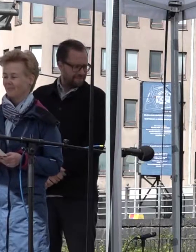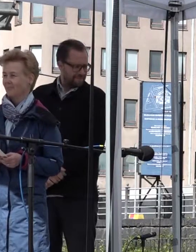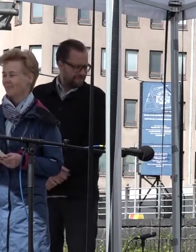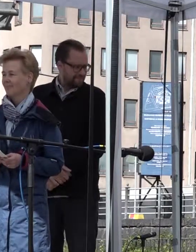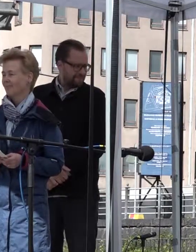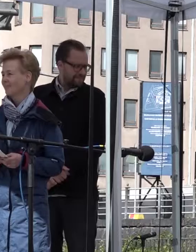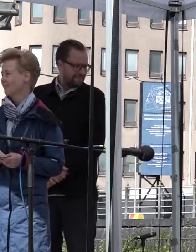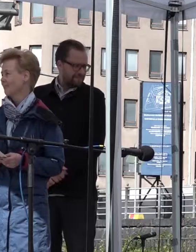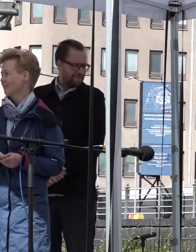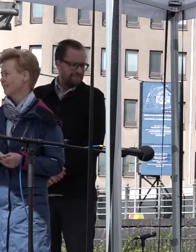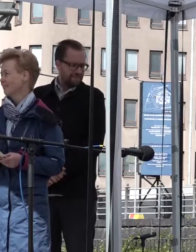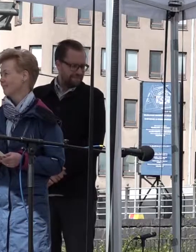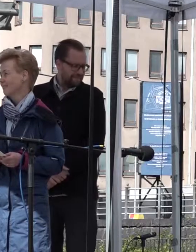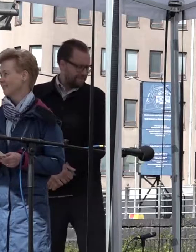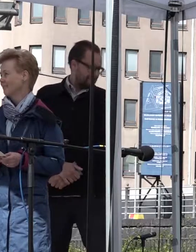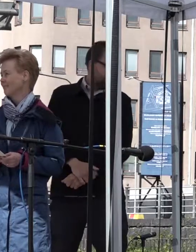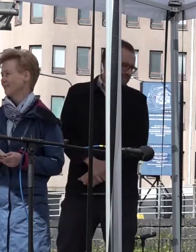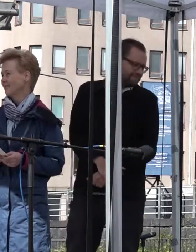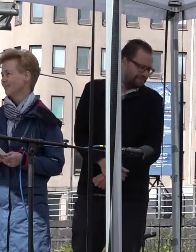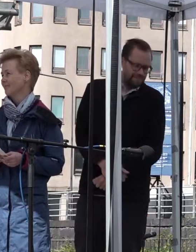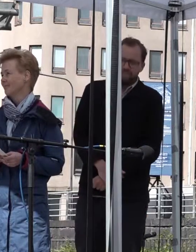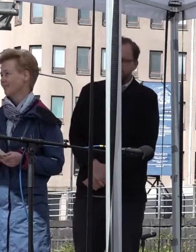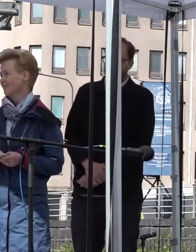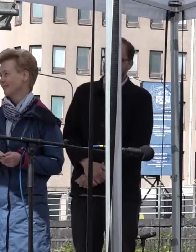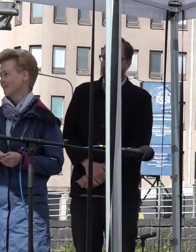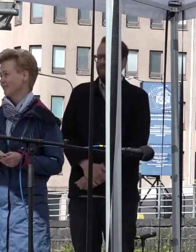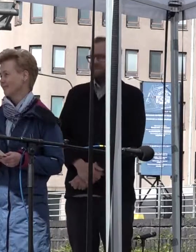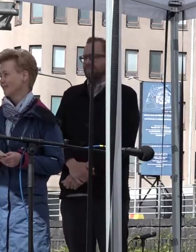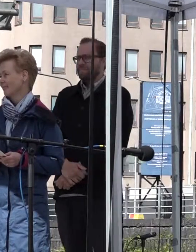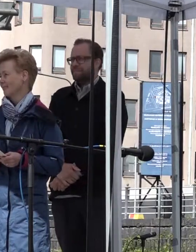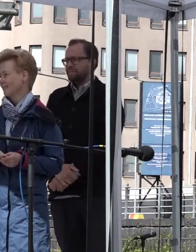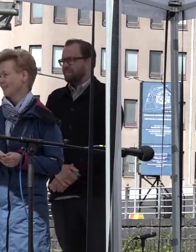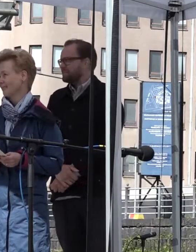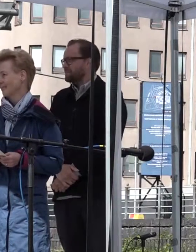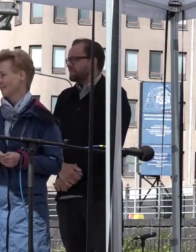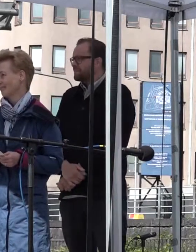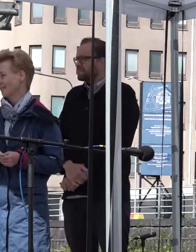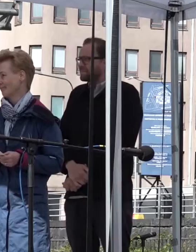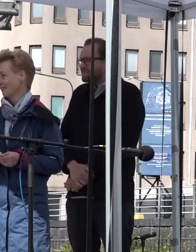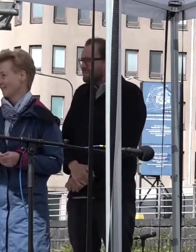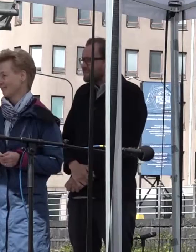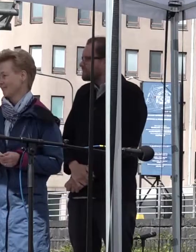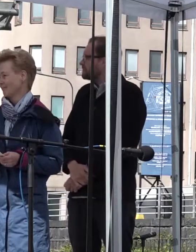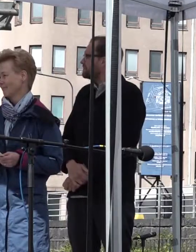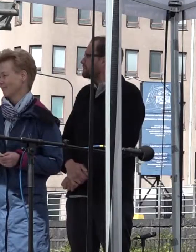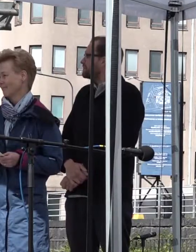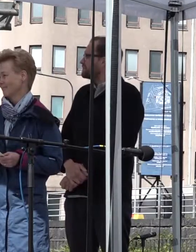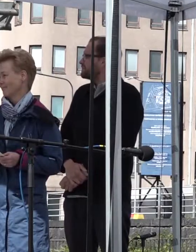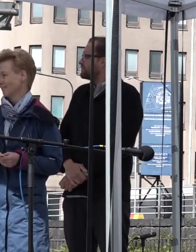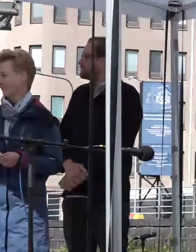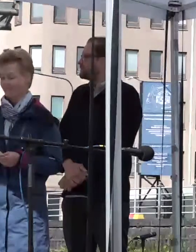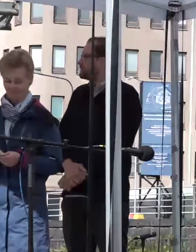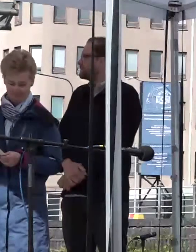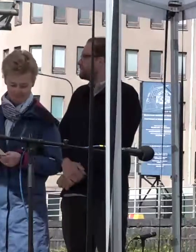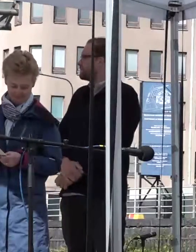sopimuksen toimeenpanossa ja seurannassa täällä Suomessa. Merja on työskennellyt tätä päivää ennenkin hyvin pitkään vammaisten oikeuksien